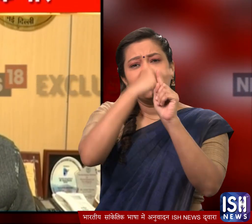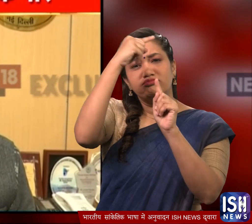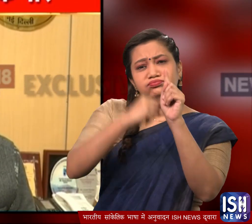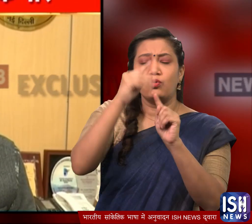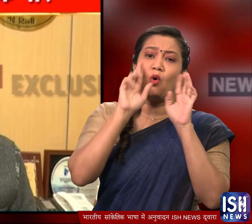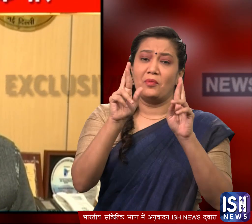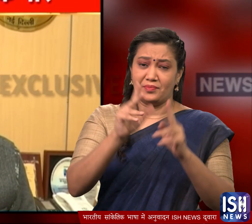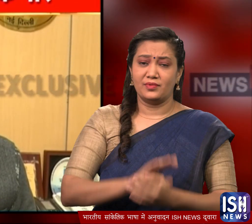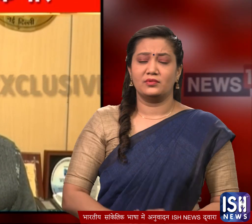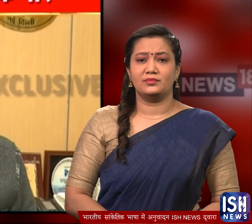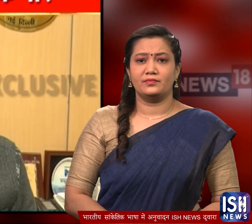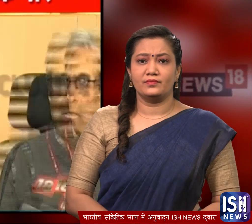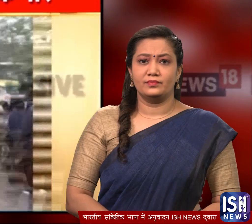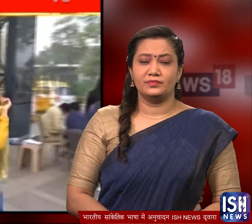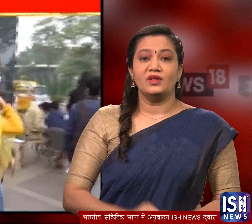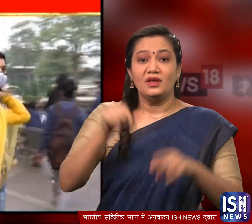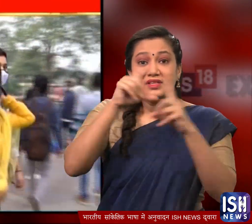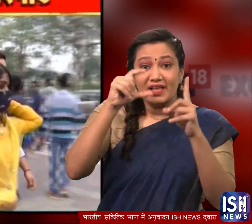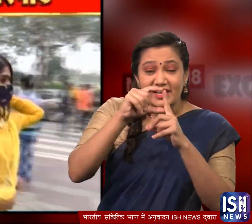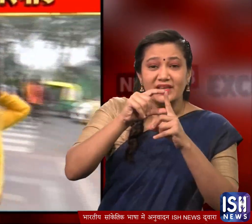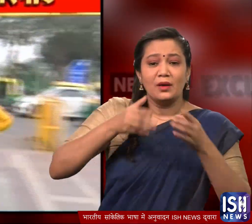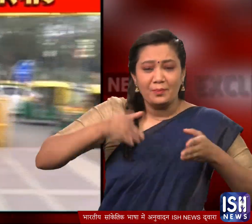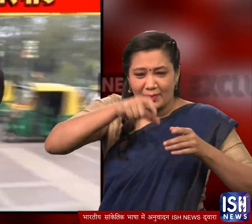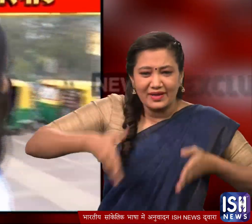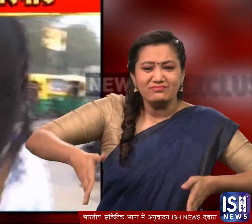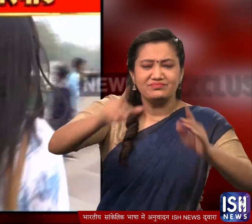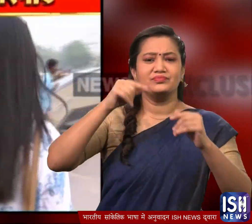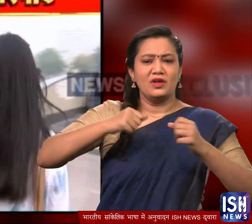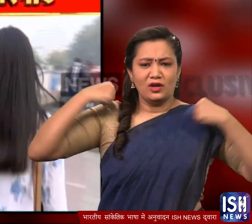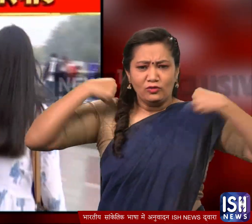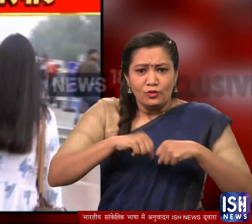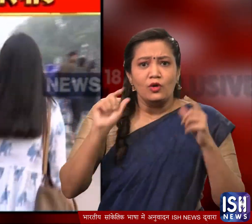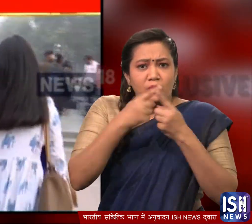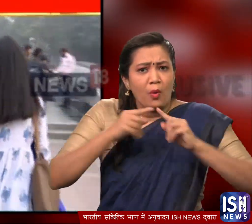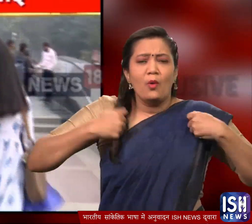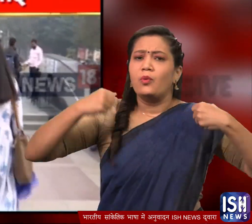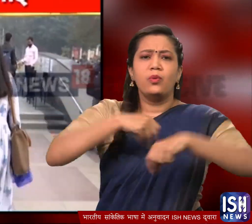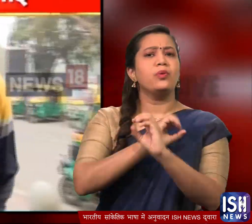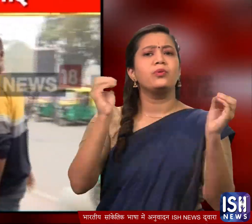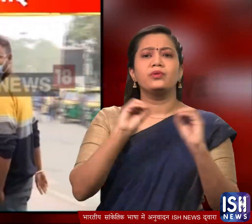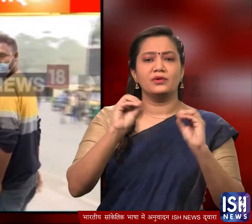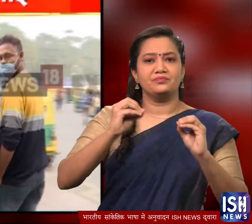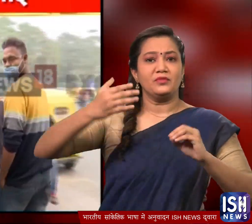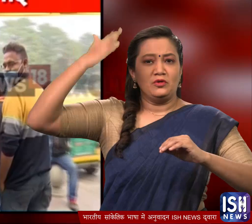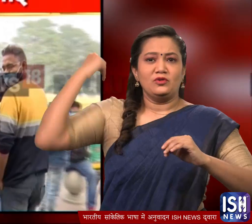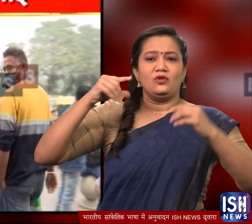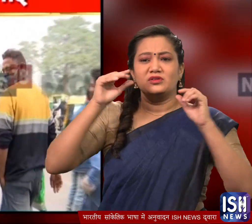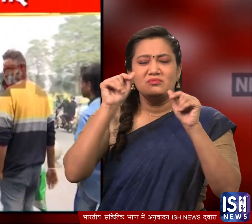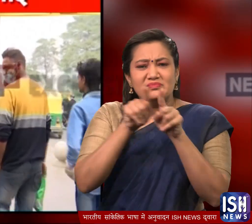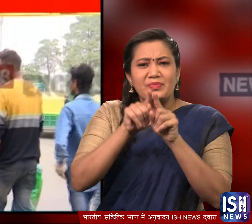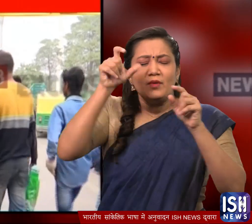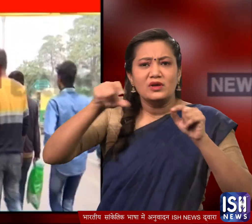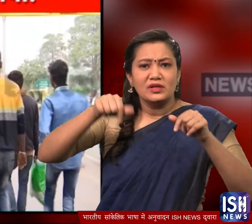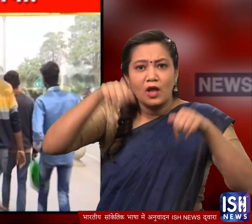ये 30 डिग्री के आसपास पहुंच सकता है। इसीलिए दिल्ली की सड़कों पर अभी से लोग बिना स्वेटर और जैकेट के दिखने लगे हैं। चंद रोज पहले तक जाड़े